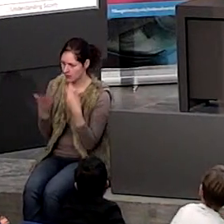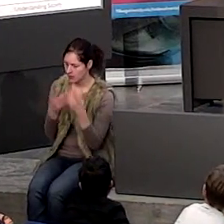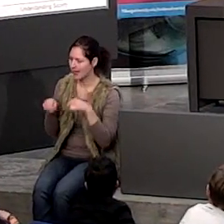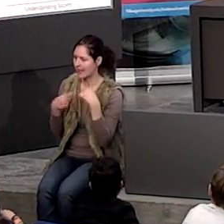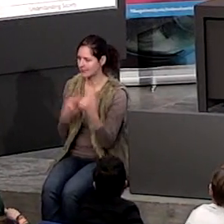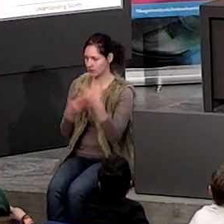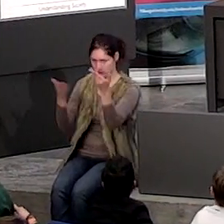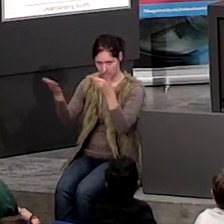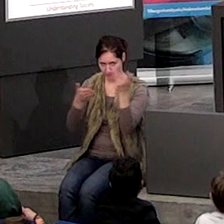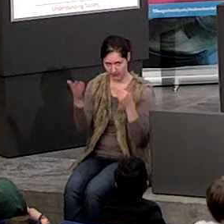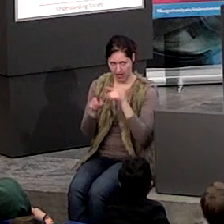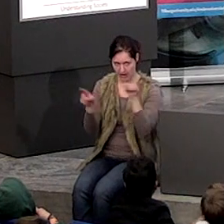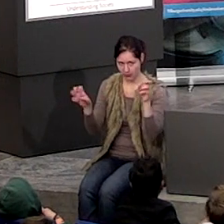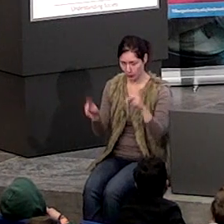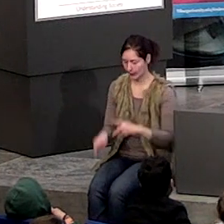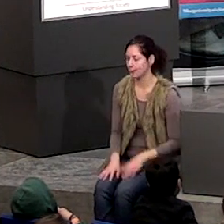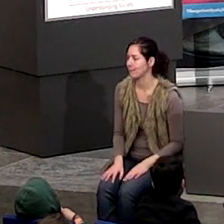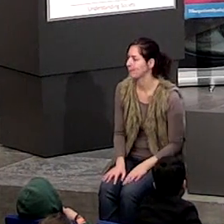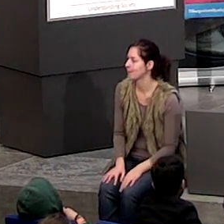vragen is.